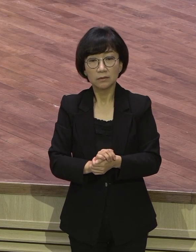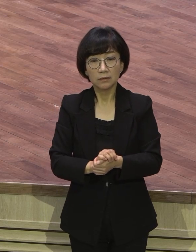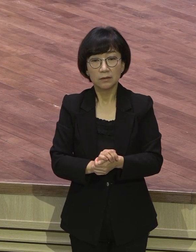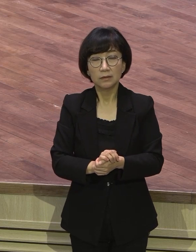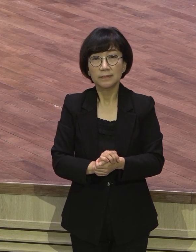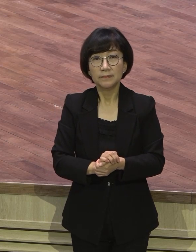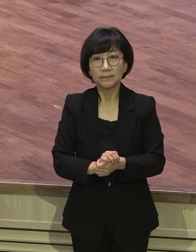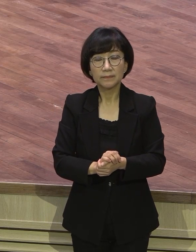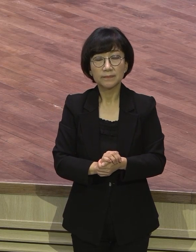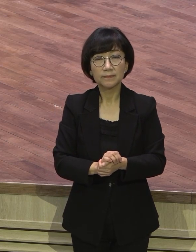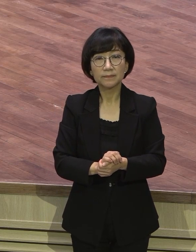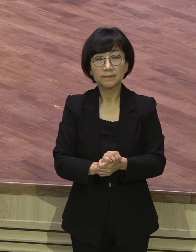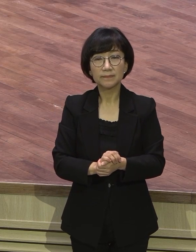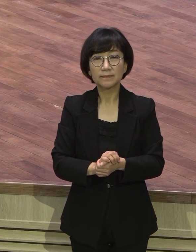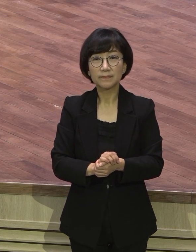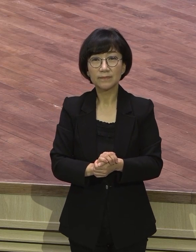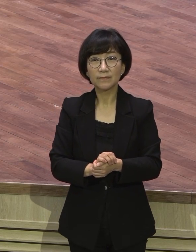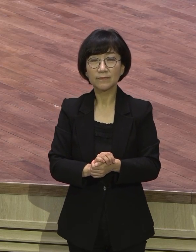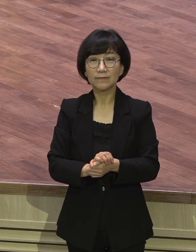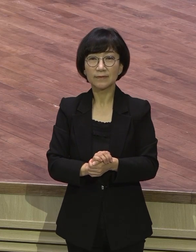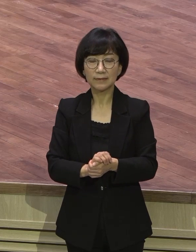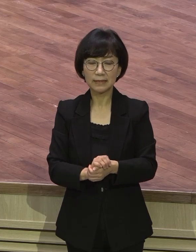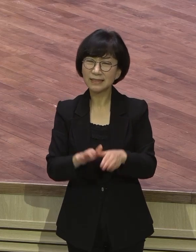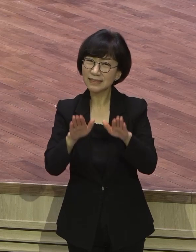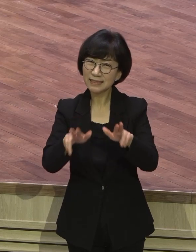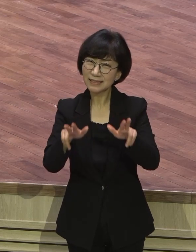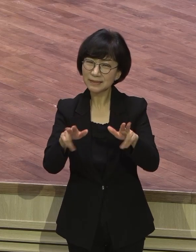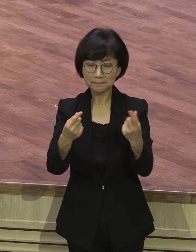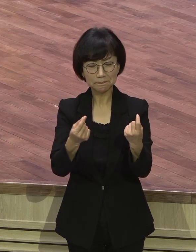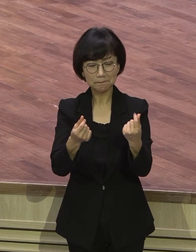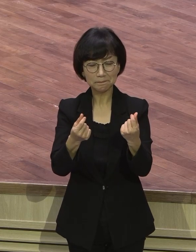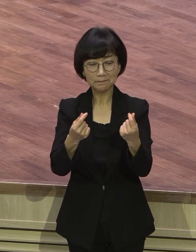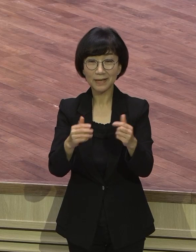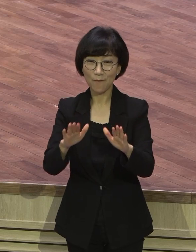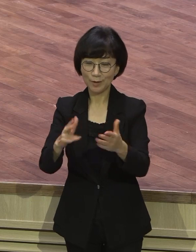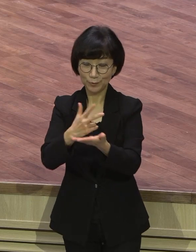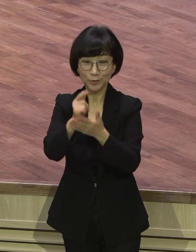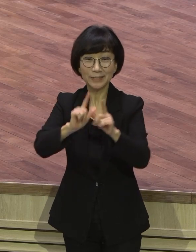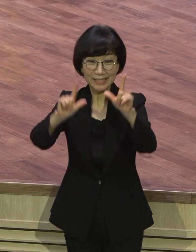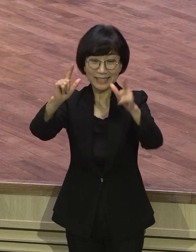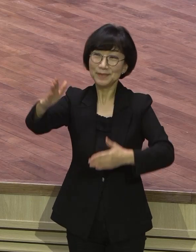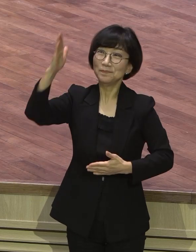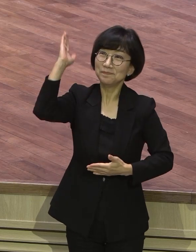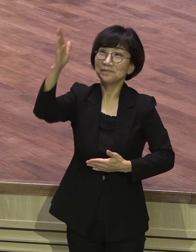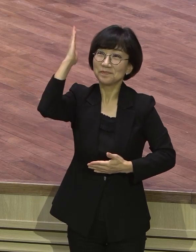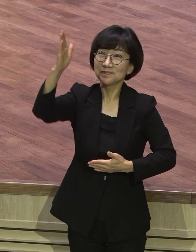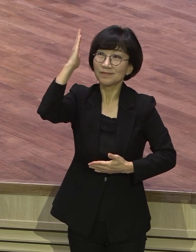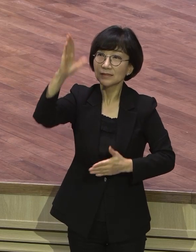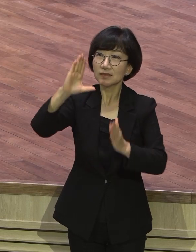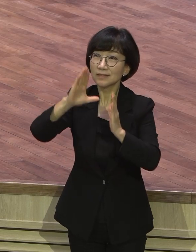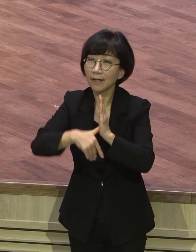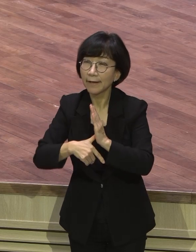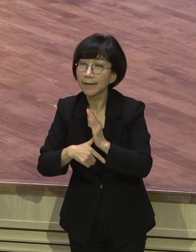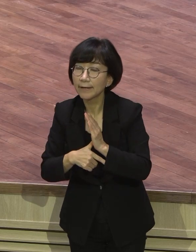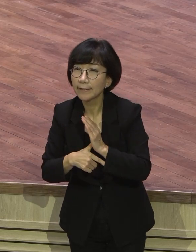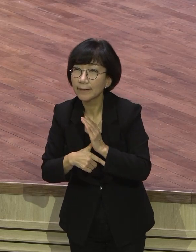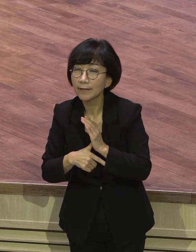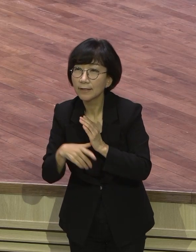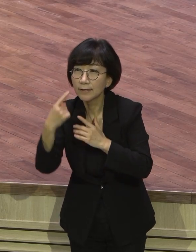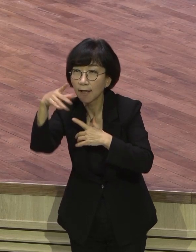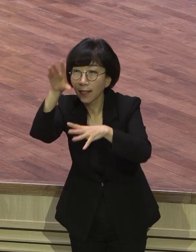잘못되었다는 것입니다. 지금 시에도 마찬가지요. 하나님의 말씀을 듣는데 강단 말씀이 선포될 때 어떤 말씀은